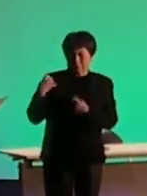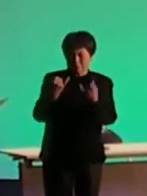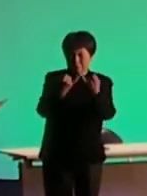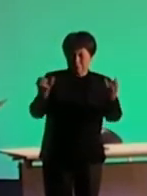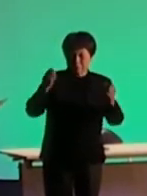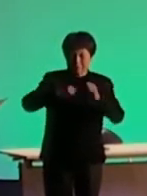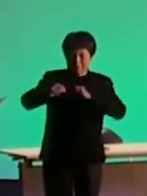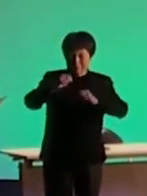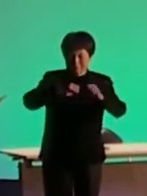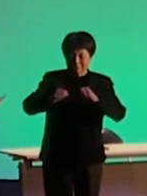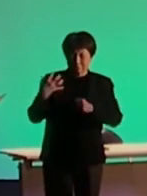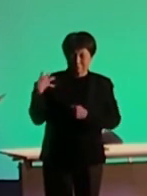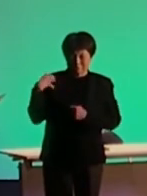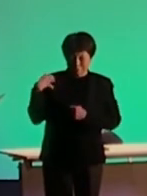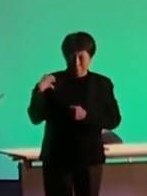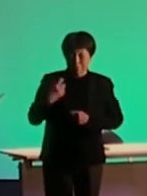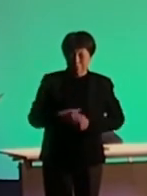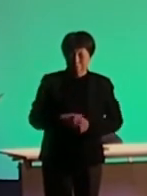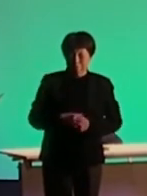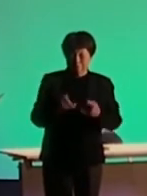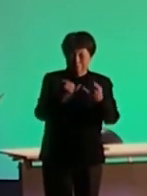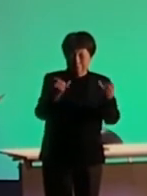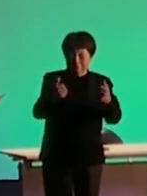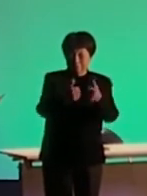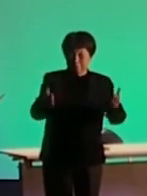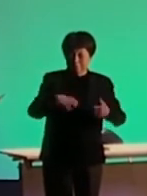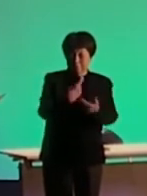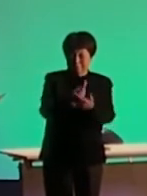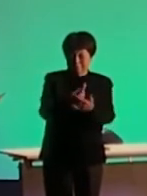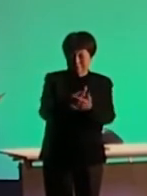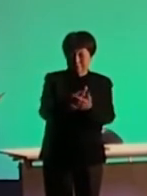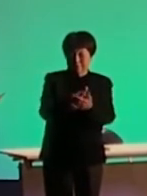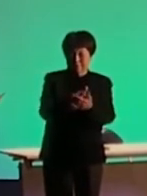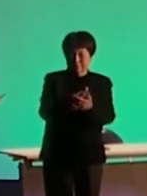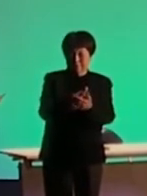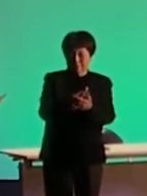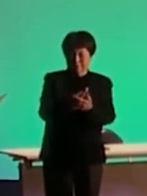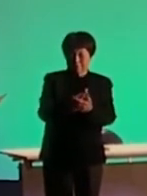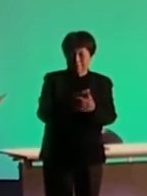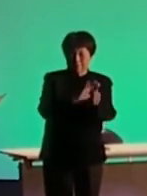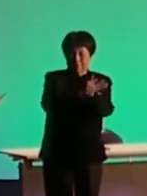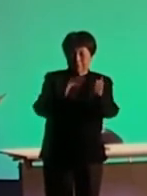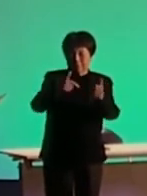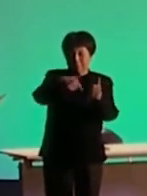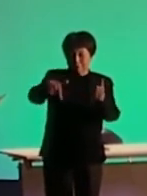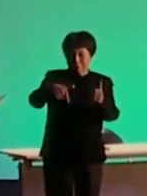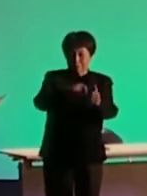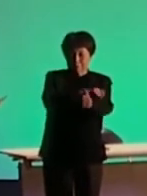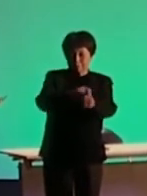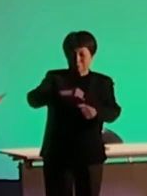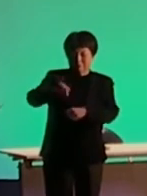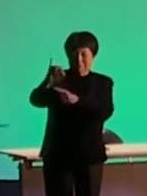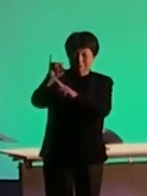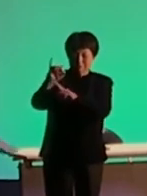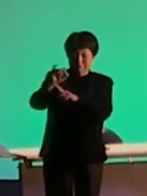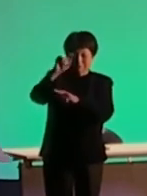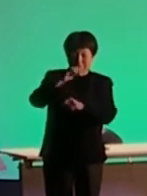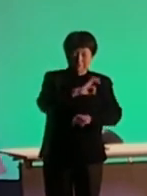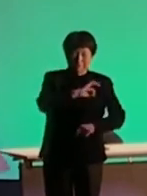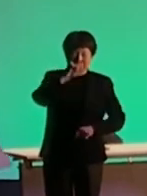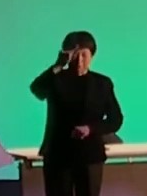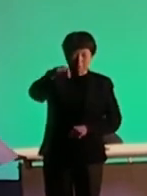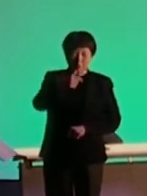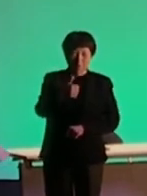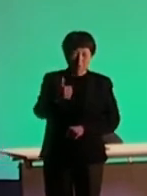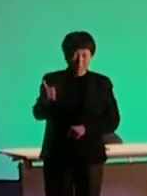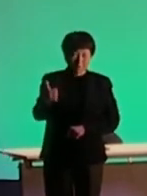性活躍担当、そして男女共同参画担当の内閣府特命担当大臣、野田聖子